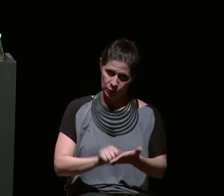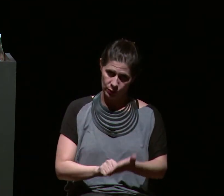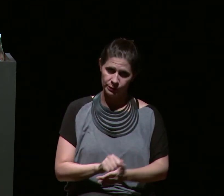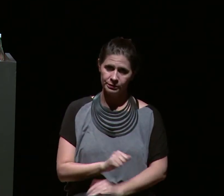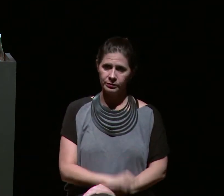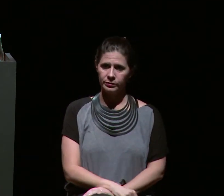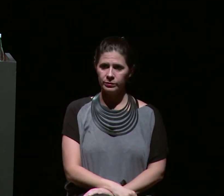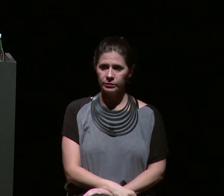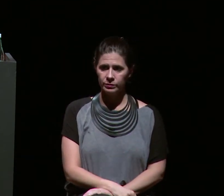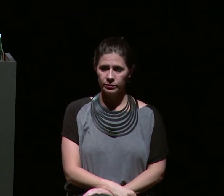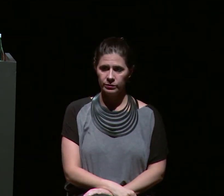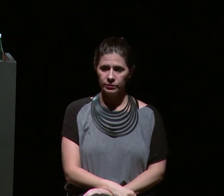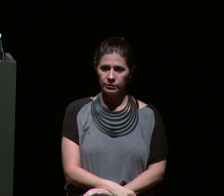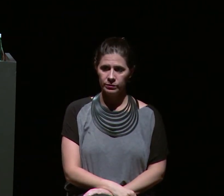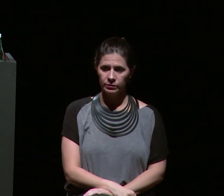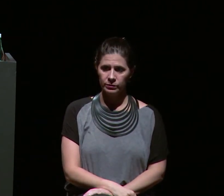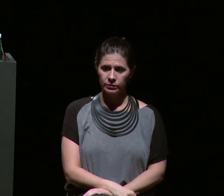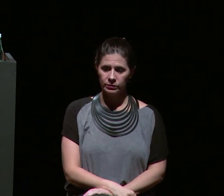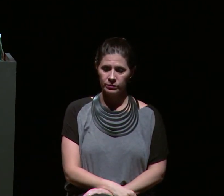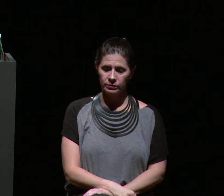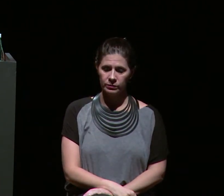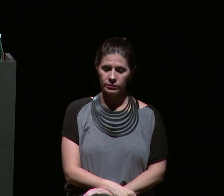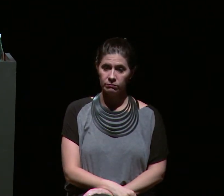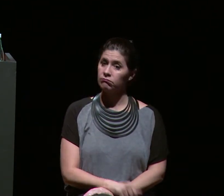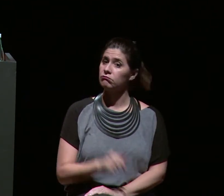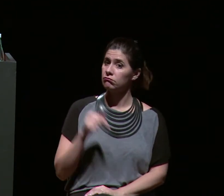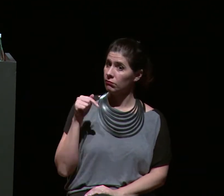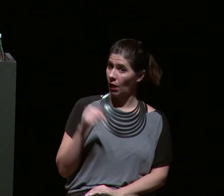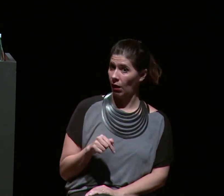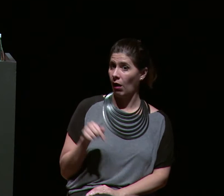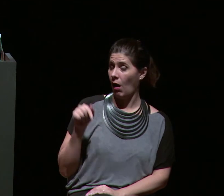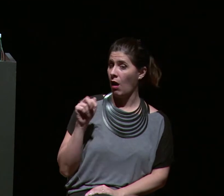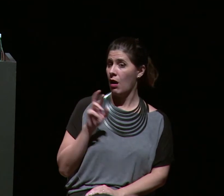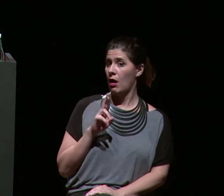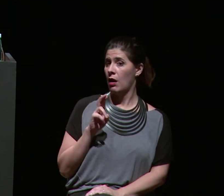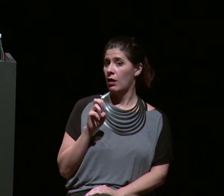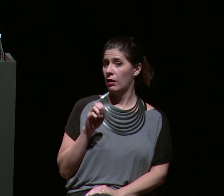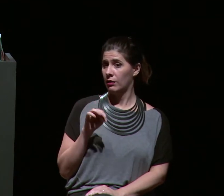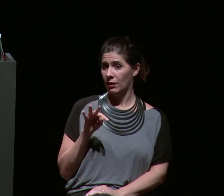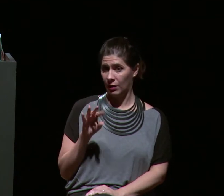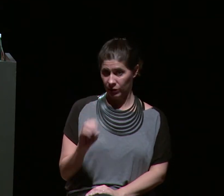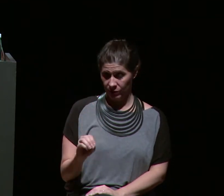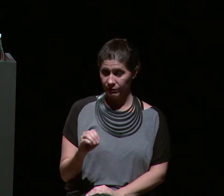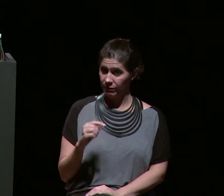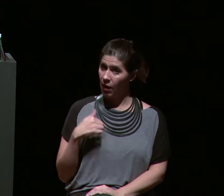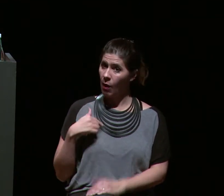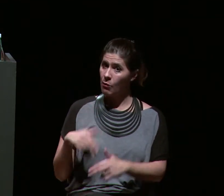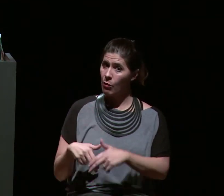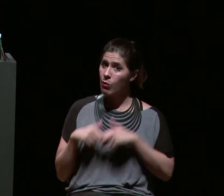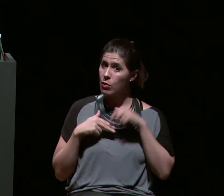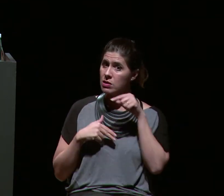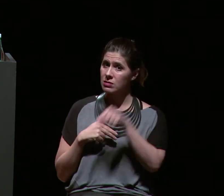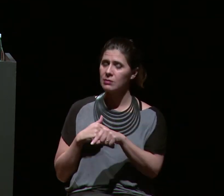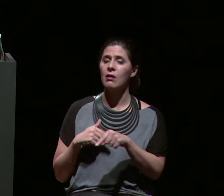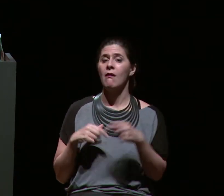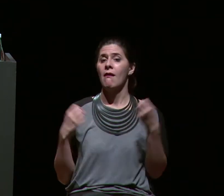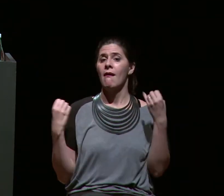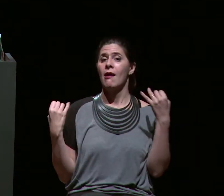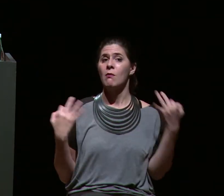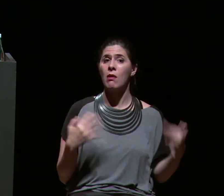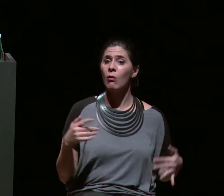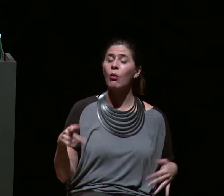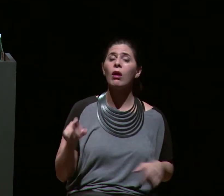aspas. Aqui, por meio das próprias palavras de Renato, desejo justificar a ênfase de atenção que eu aplico no seu